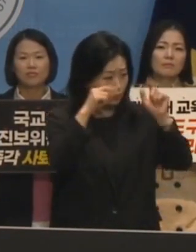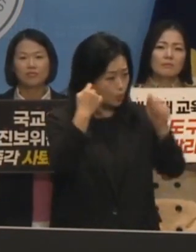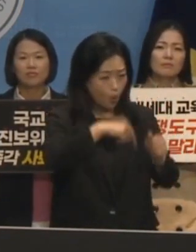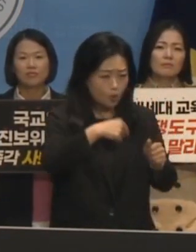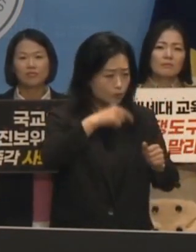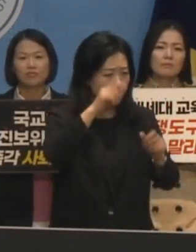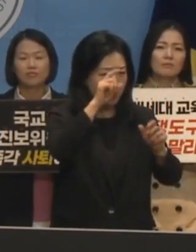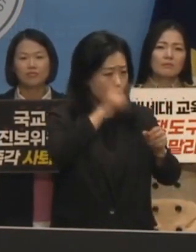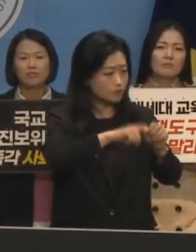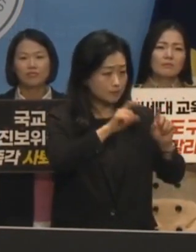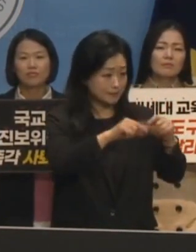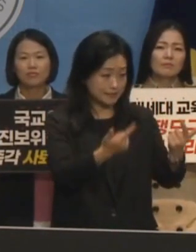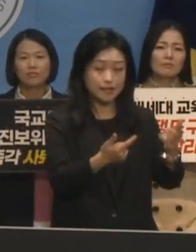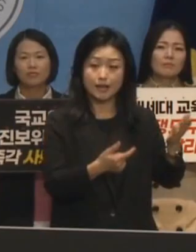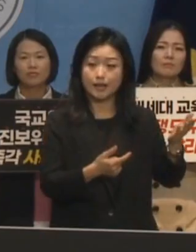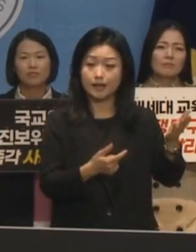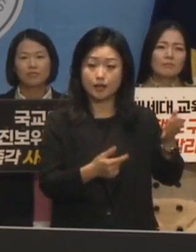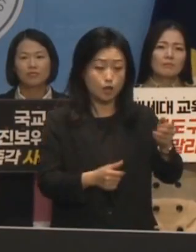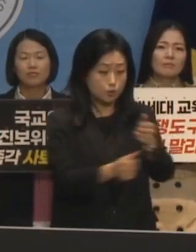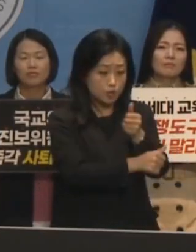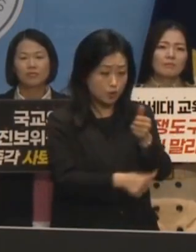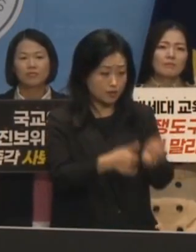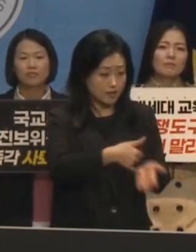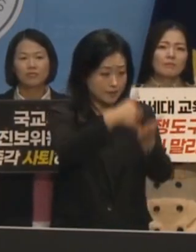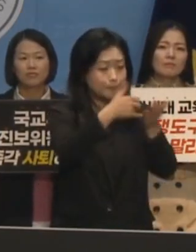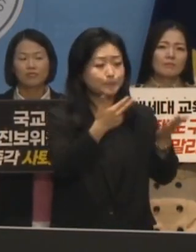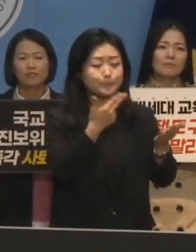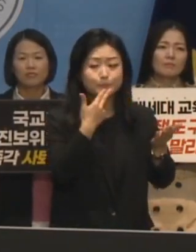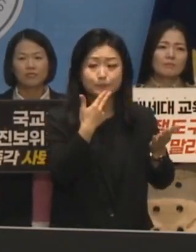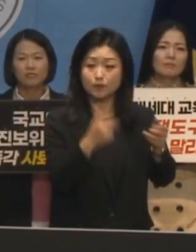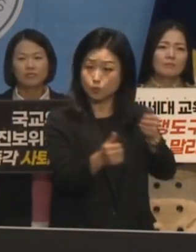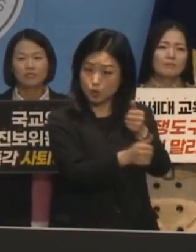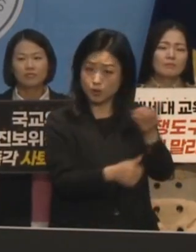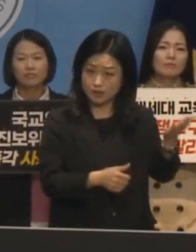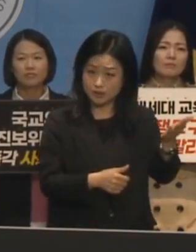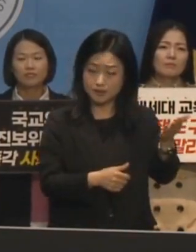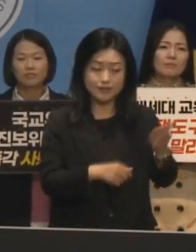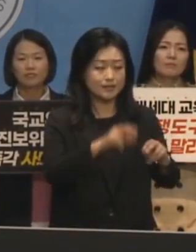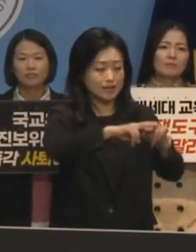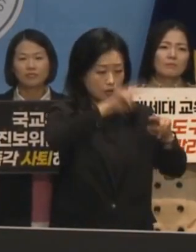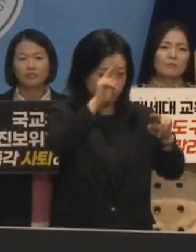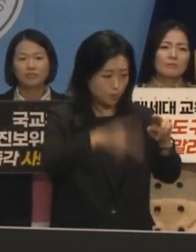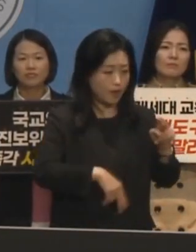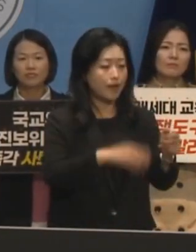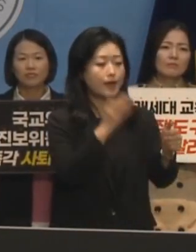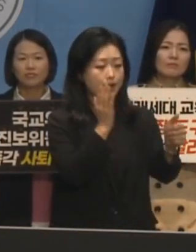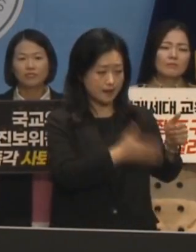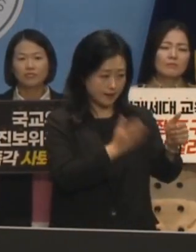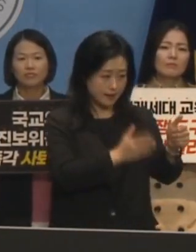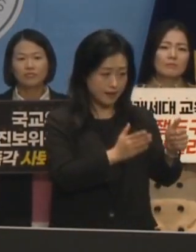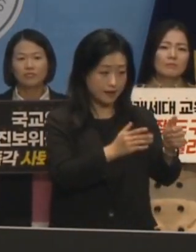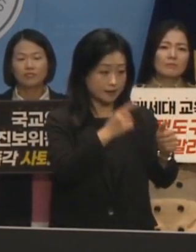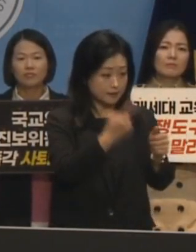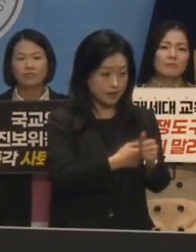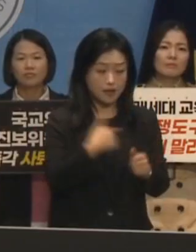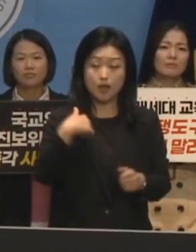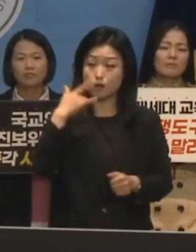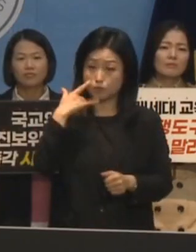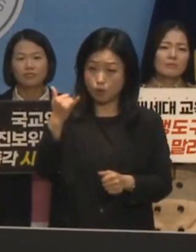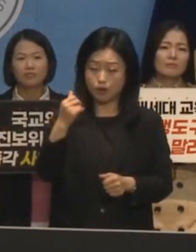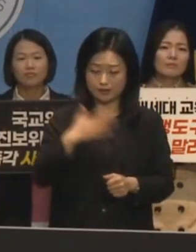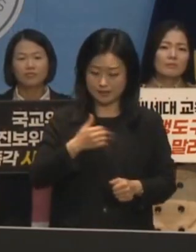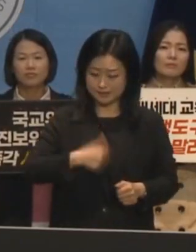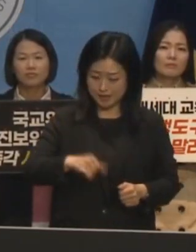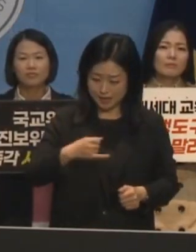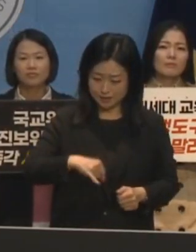반교육적이다. 국교위 위원으로서의 품격을 갖추지 못한 위원들은 즉각 사퇴하는 것만이 학부모와 우리 아이들에